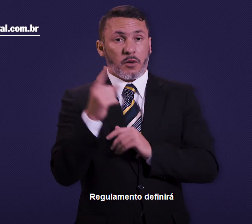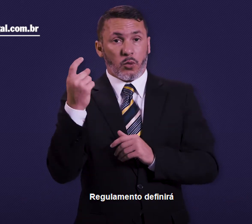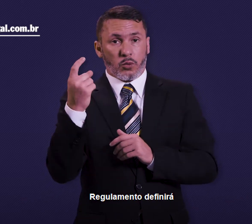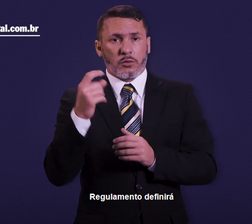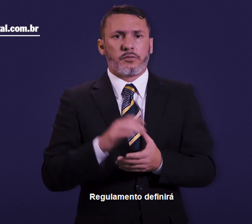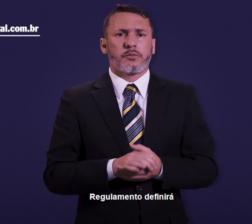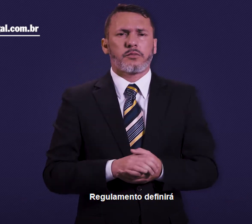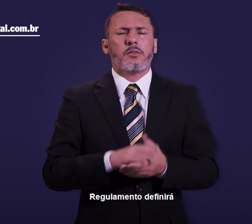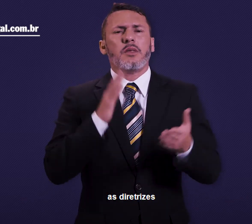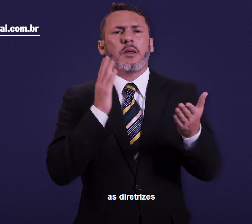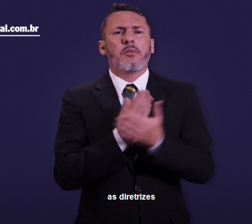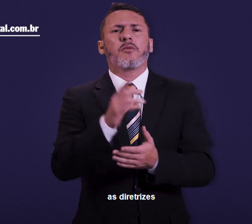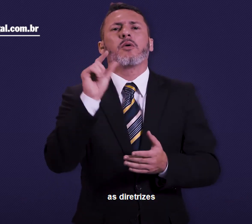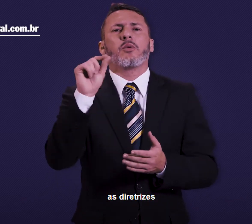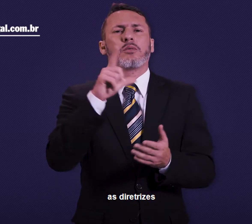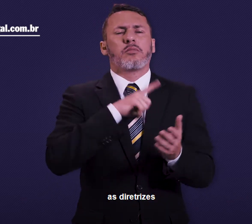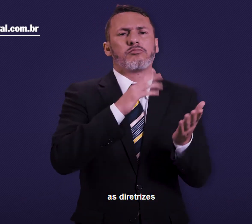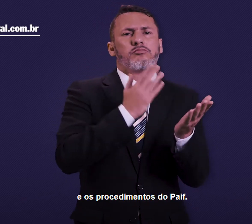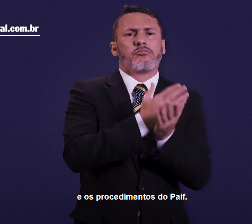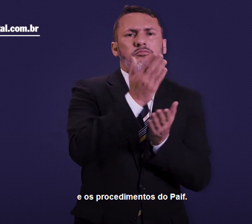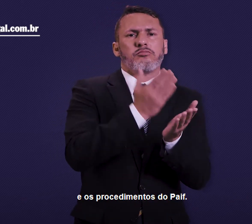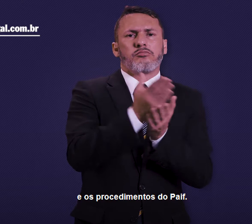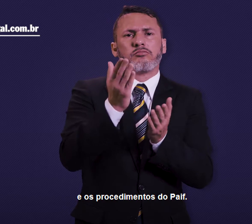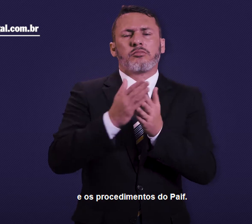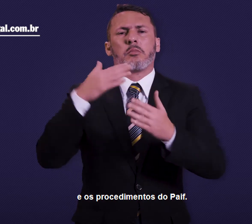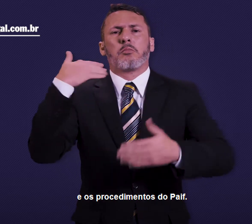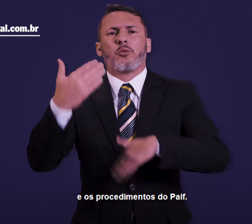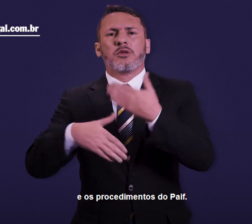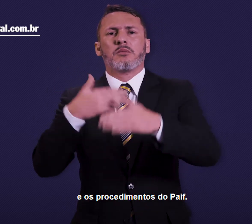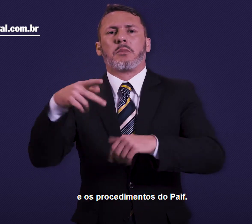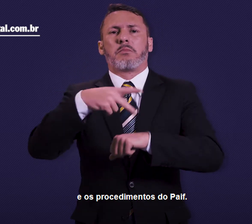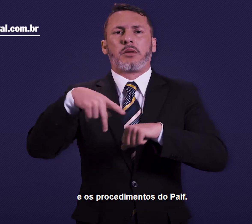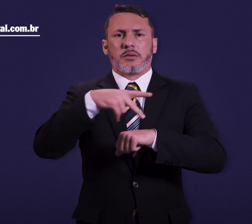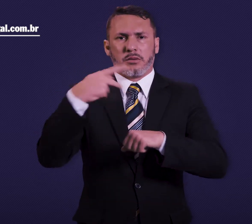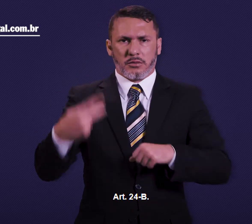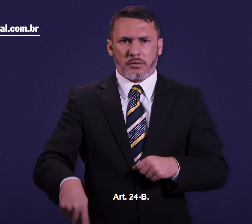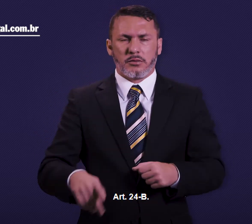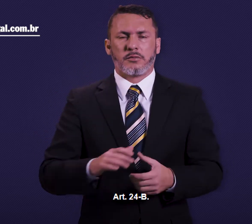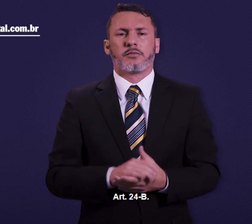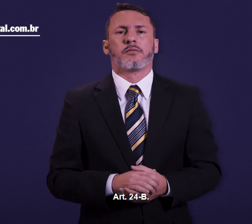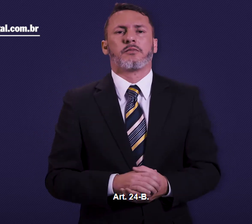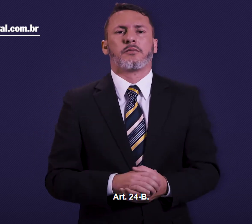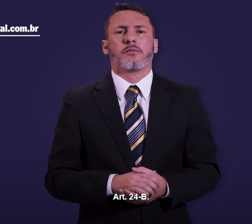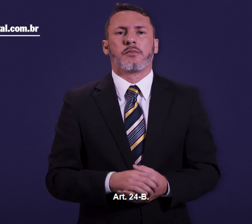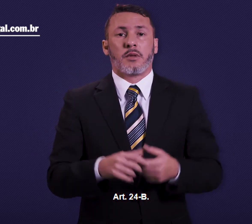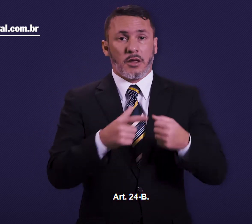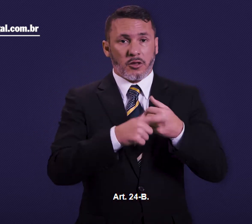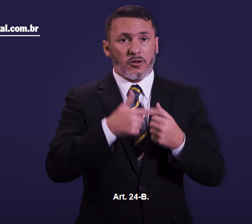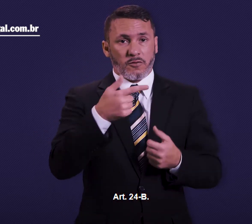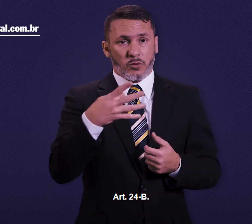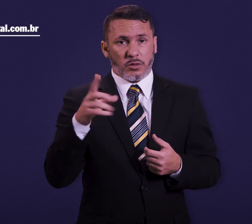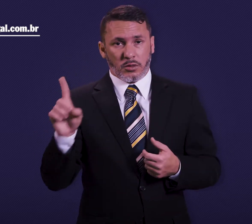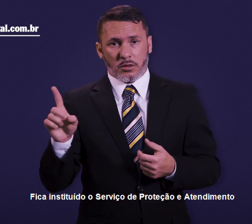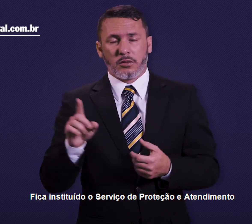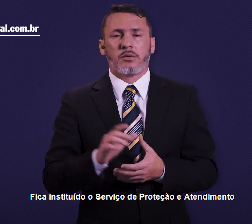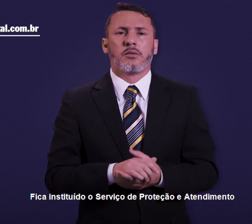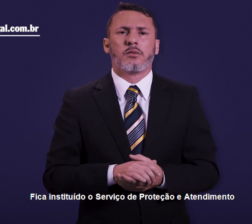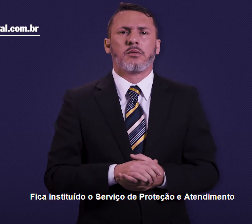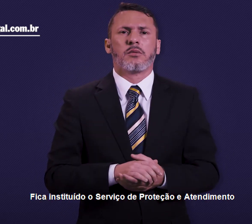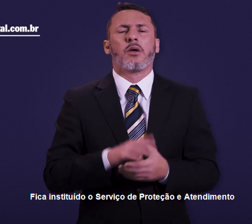Regulamento definirá as diretrizes e os procedimentos do PAIF. Artigo 24b. Fica instituído